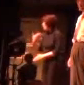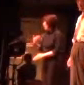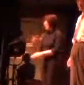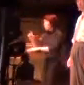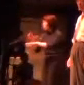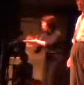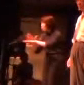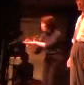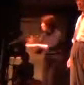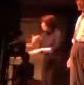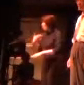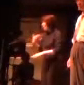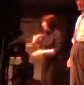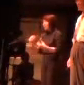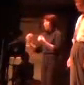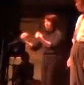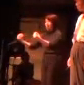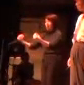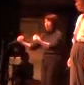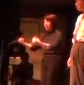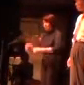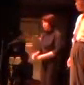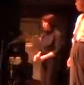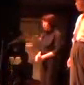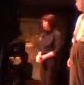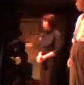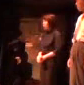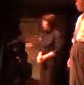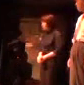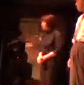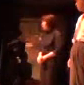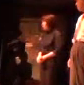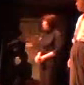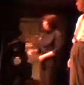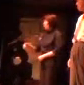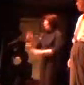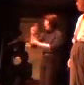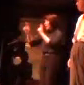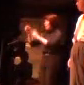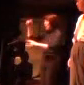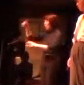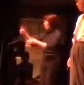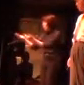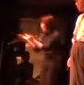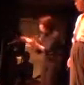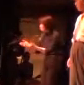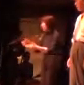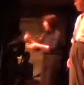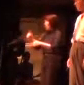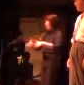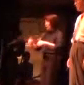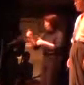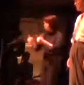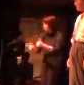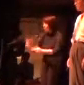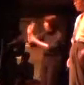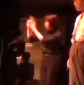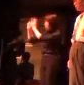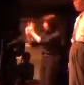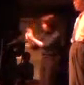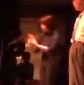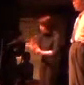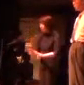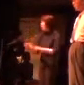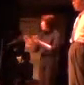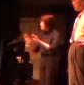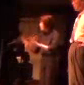たらいいかもわからないという中で、10時に及ぶ下請け、孫請けという労働者たちが今